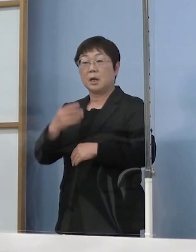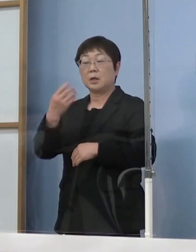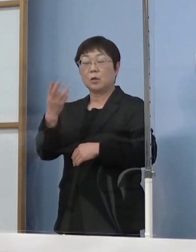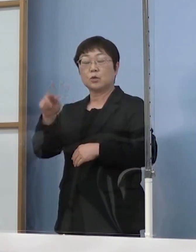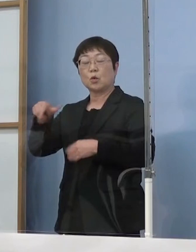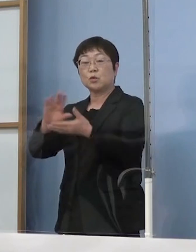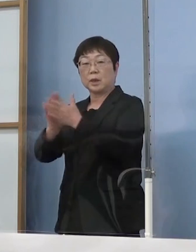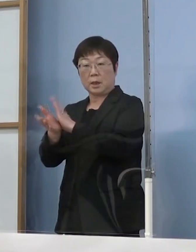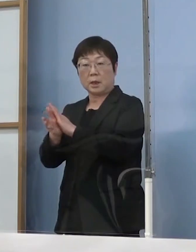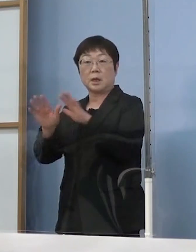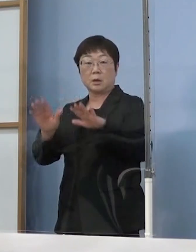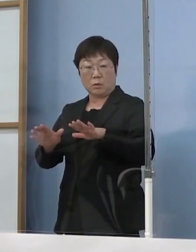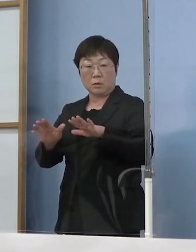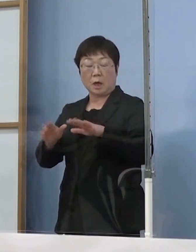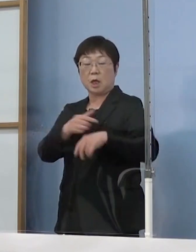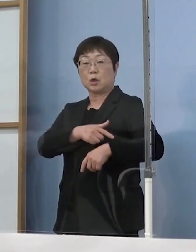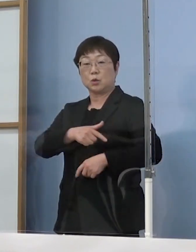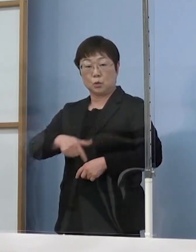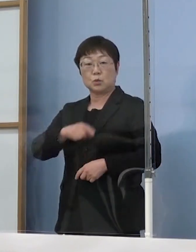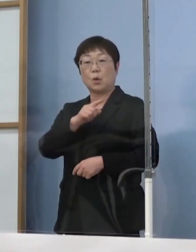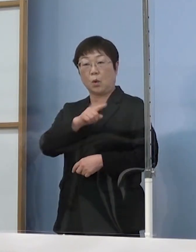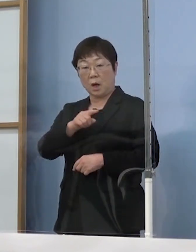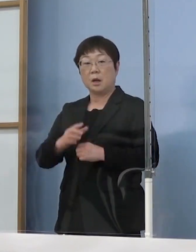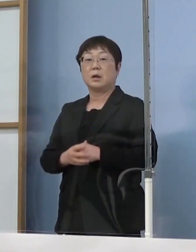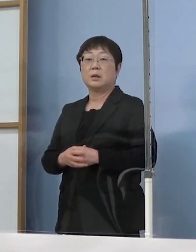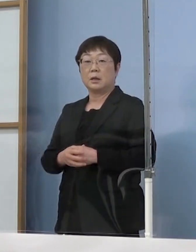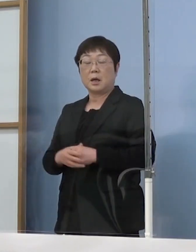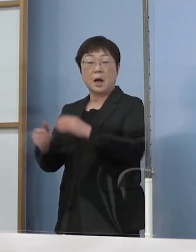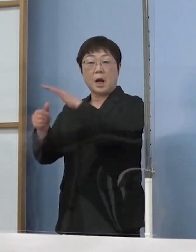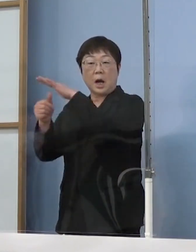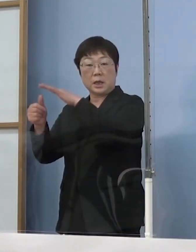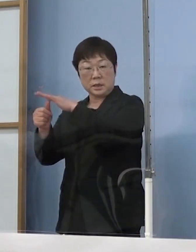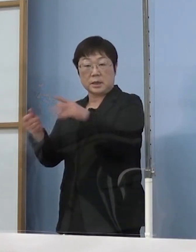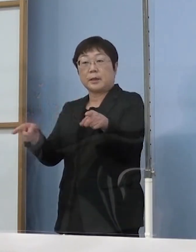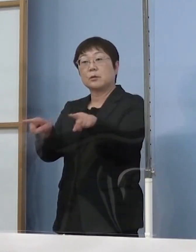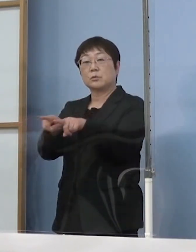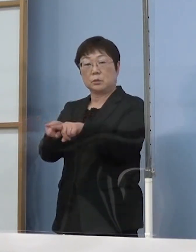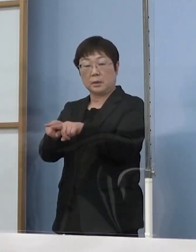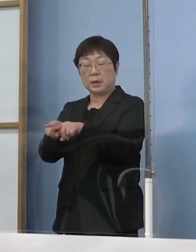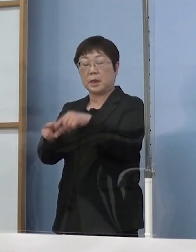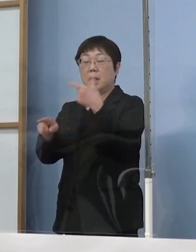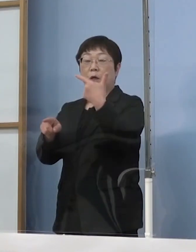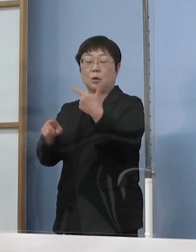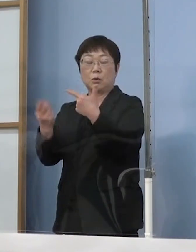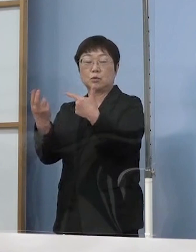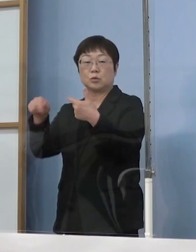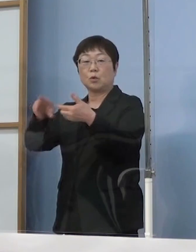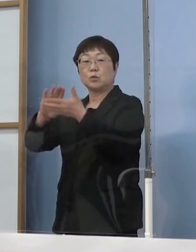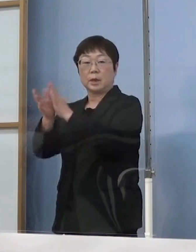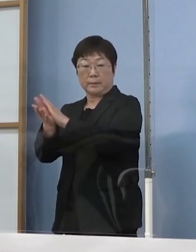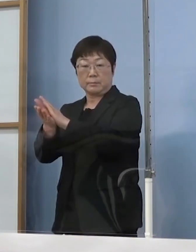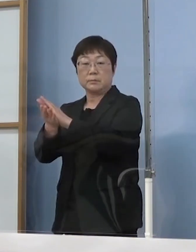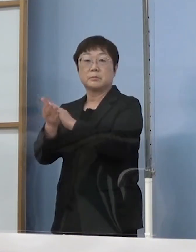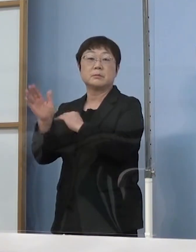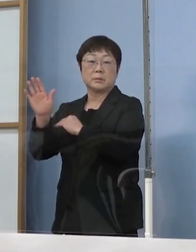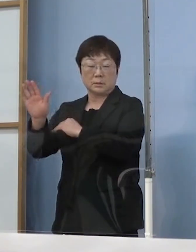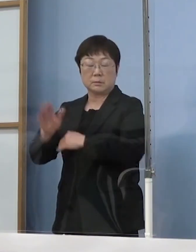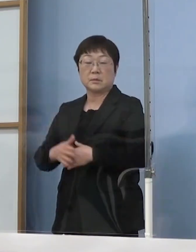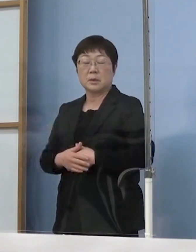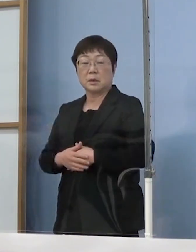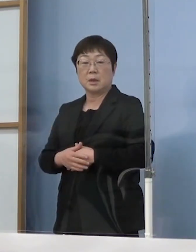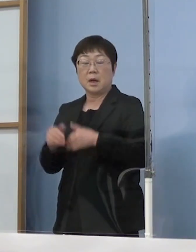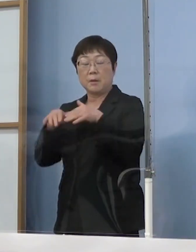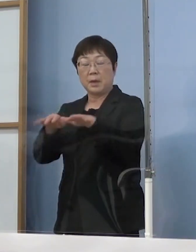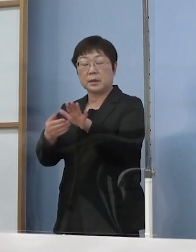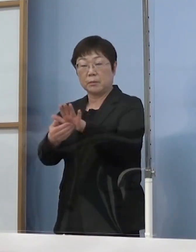府県から今回は福岡県あるいは愛知県が加わり6都府県となりました。またまん